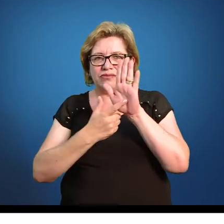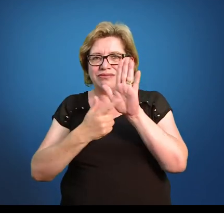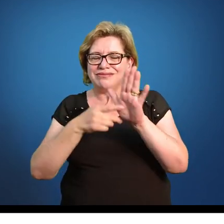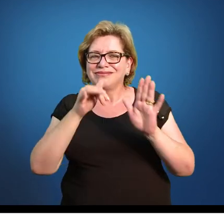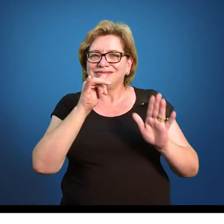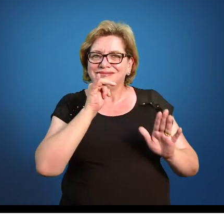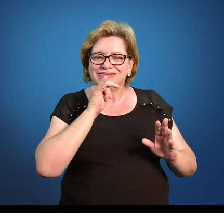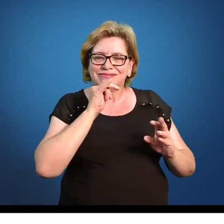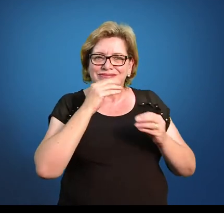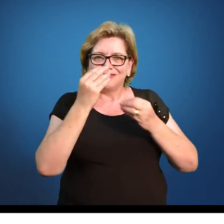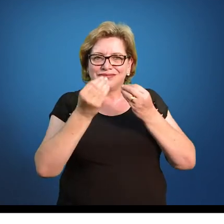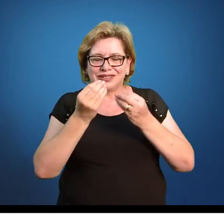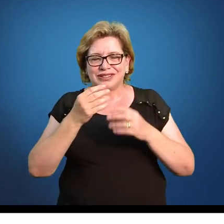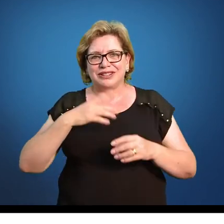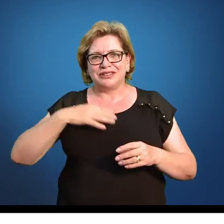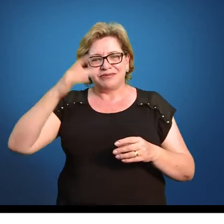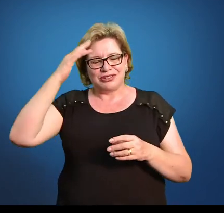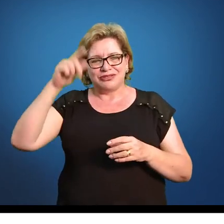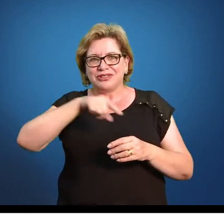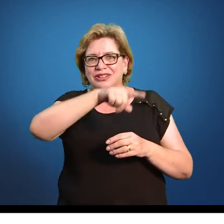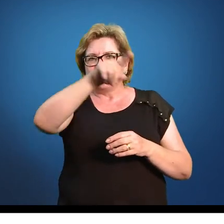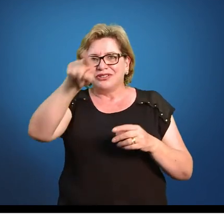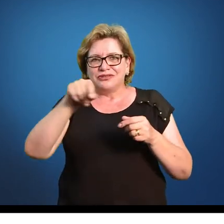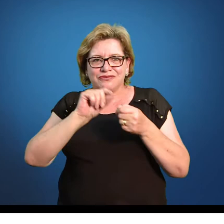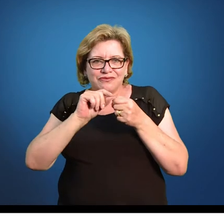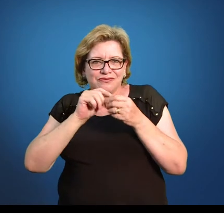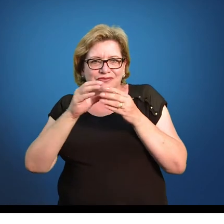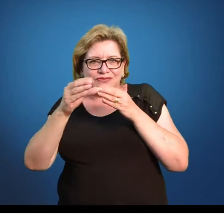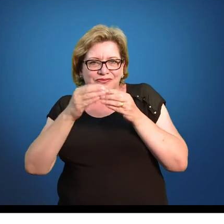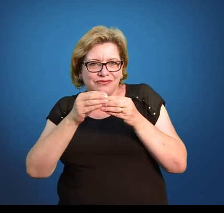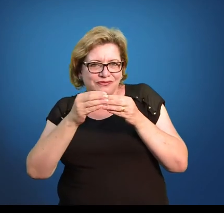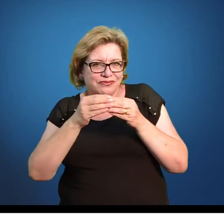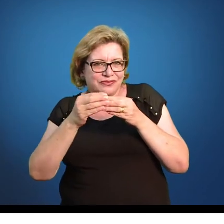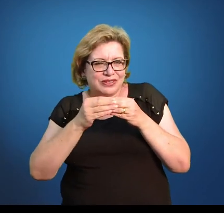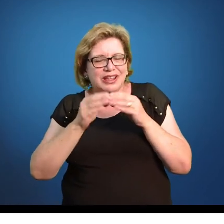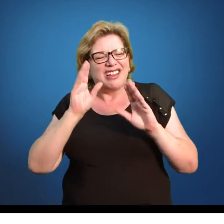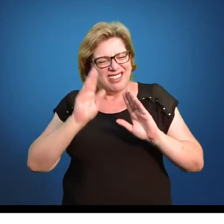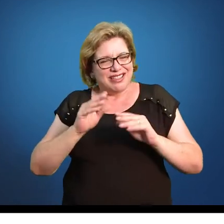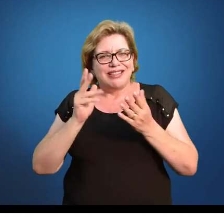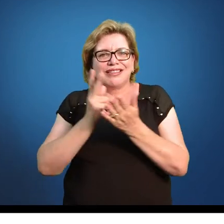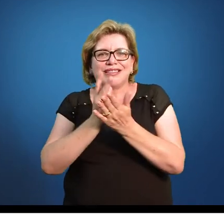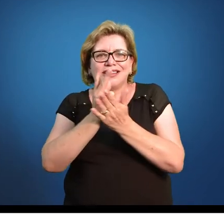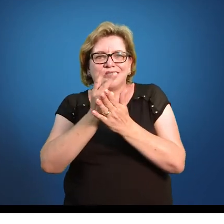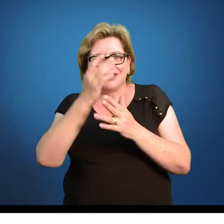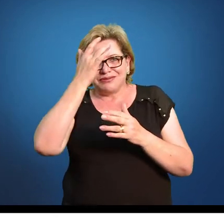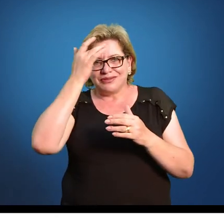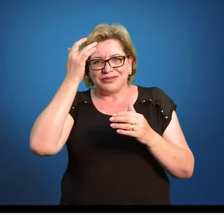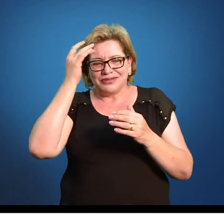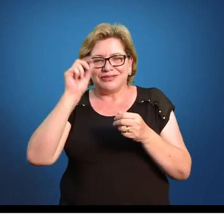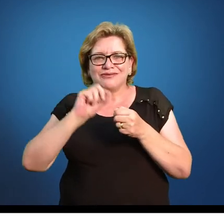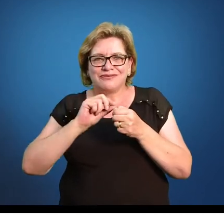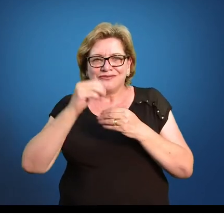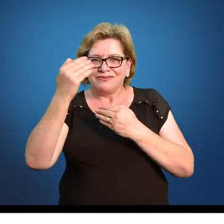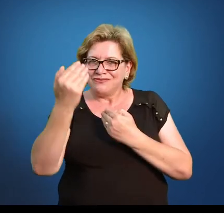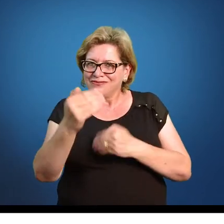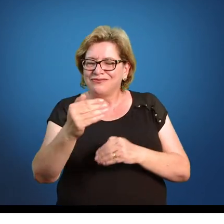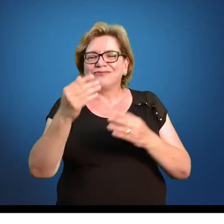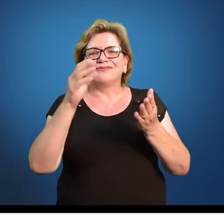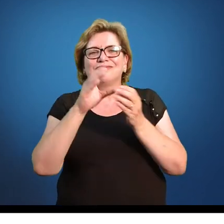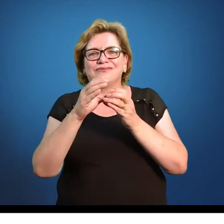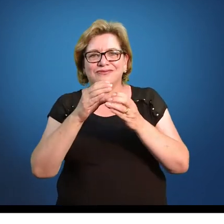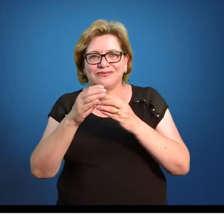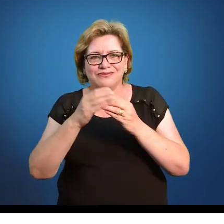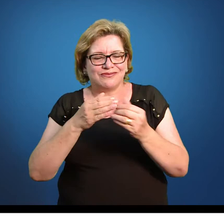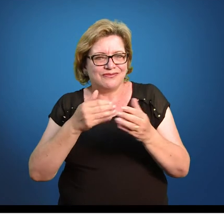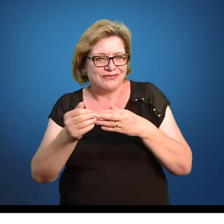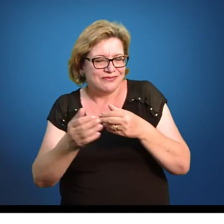que vocês foram realizar um concurso, que é muito comum, né? Em algum momento da vida a gente fazer provas para concurso, seja de